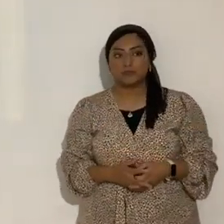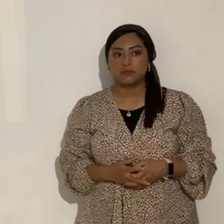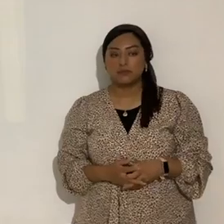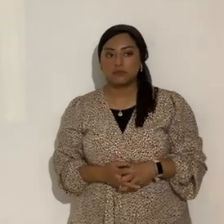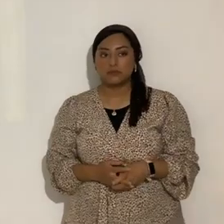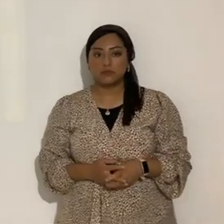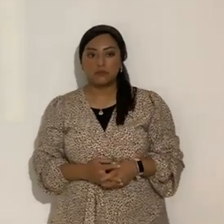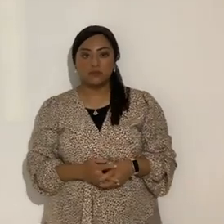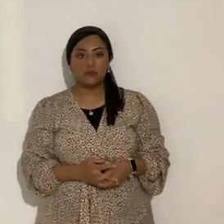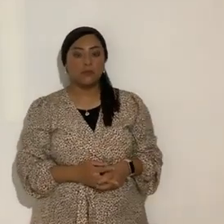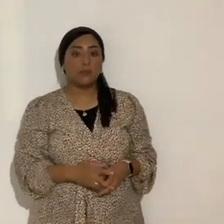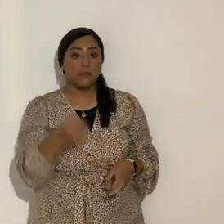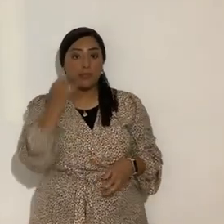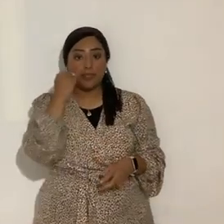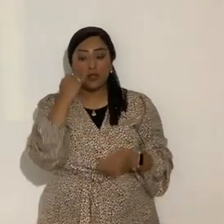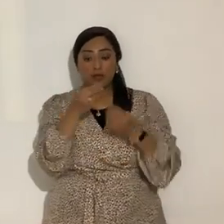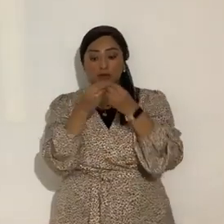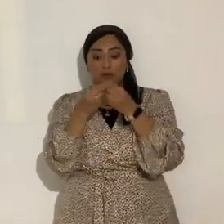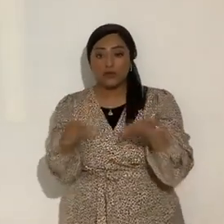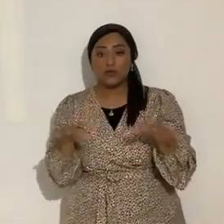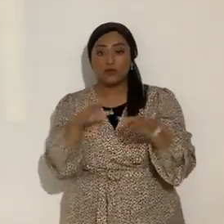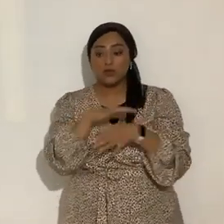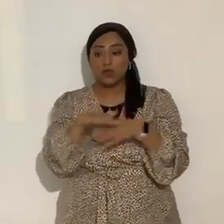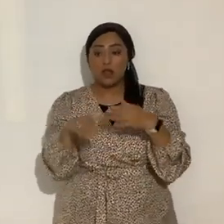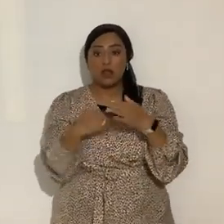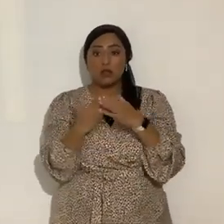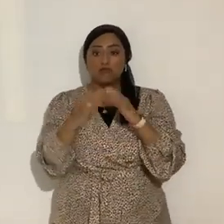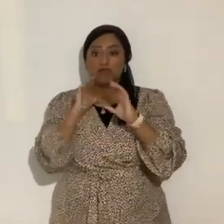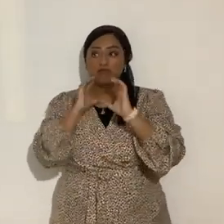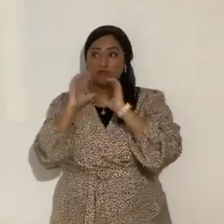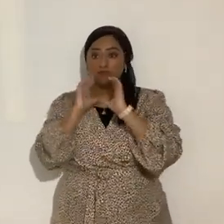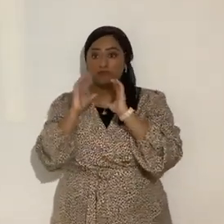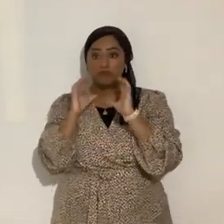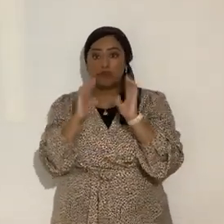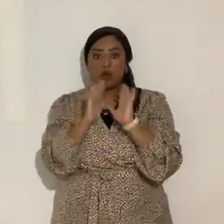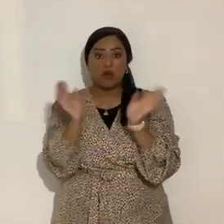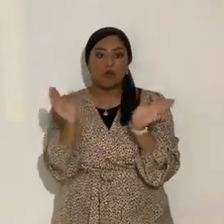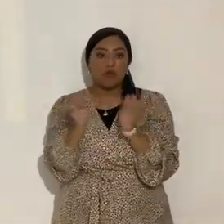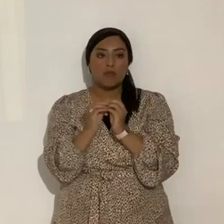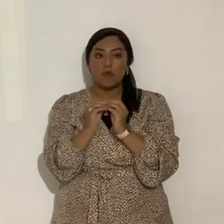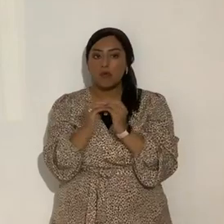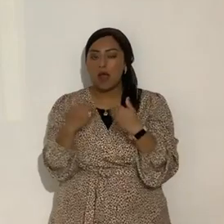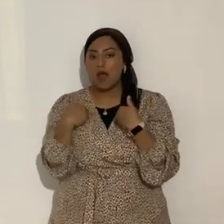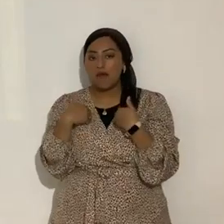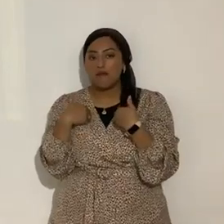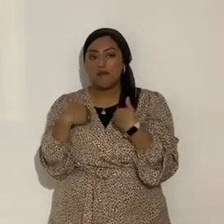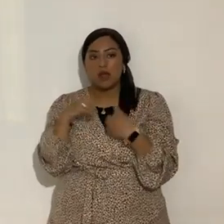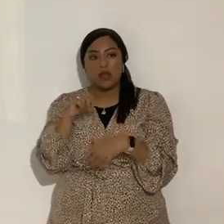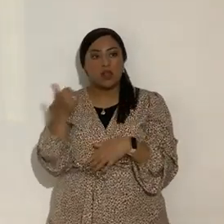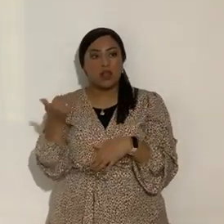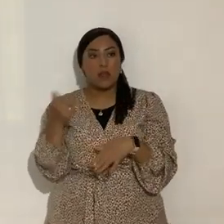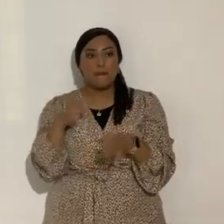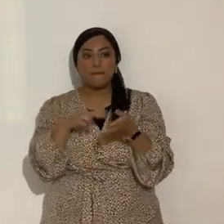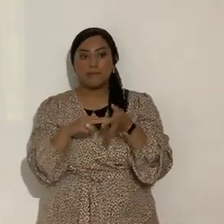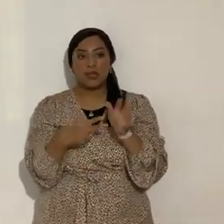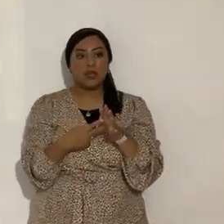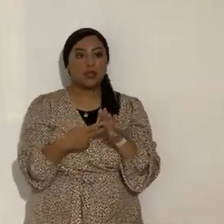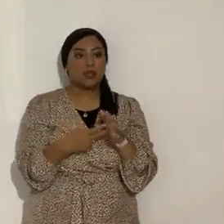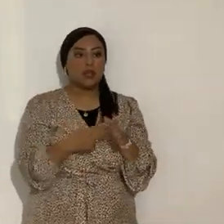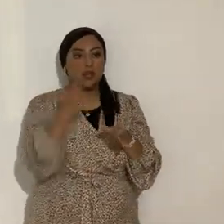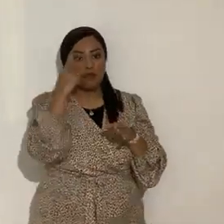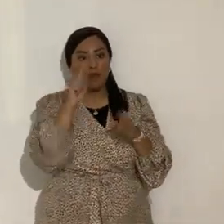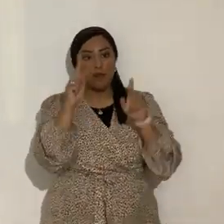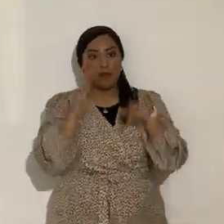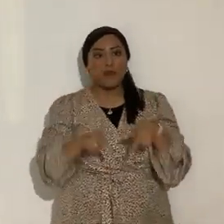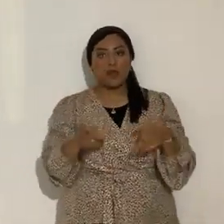Entonces, a ver, si se pierde toda comunicación, ya no habrá ningún sentido para una